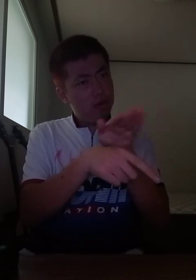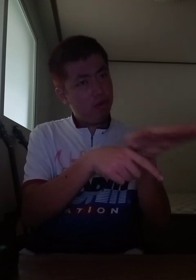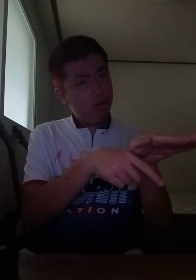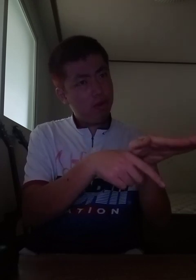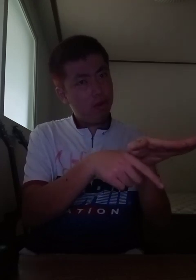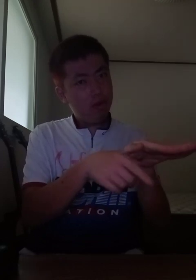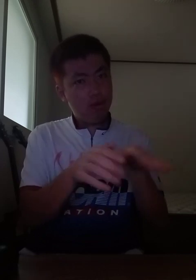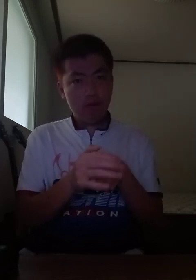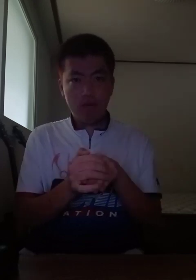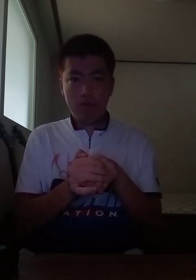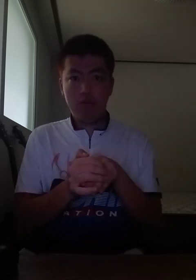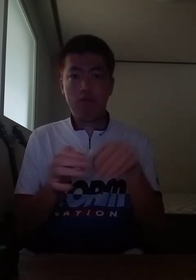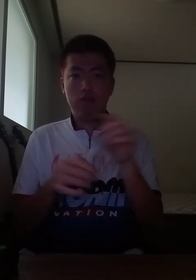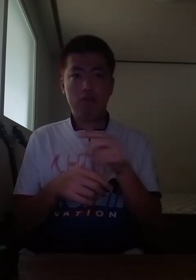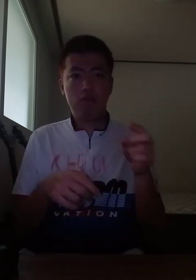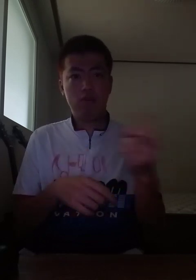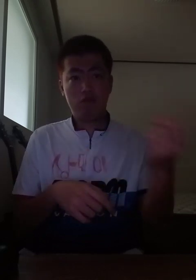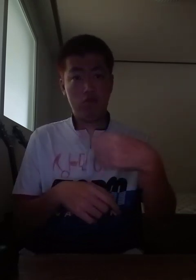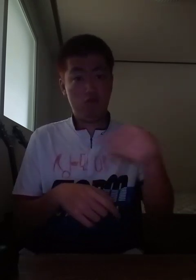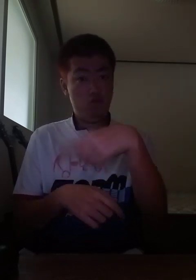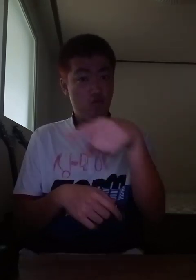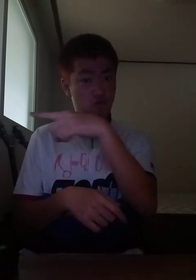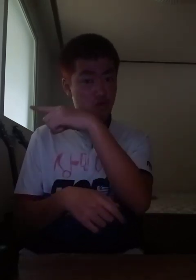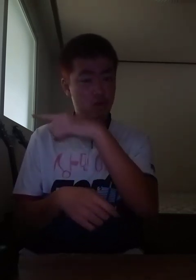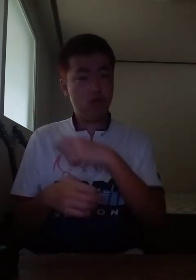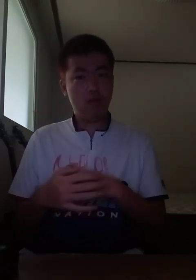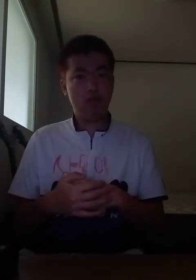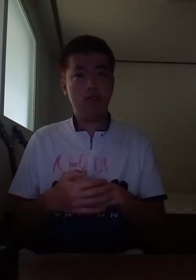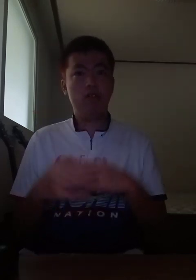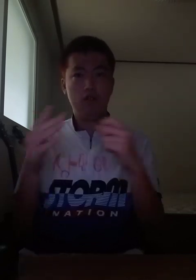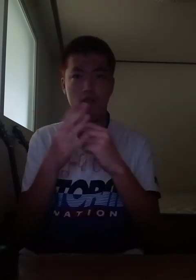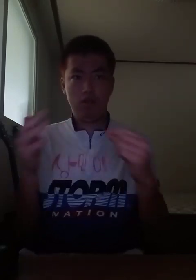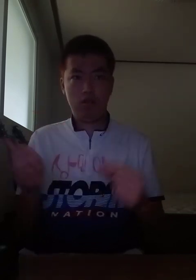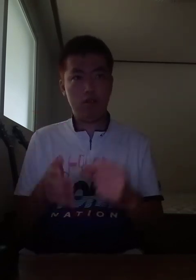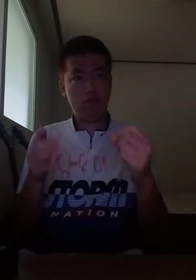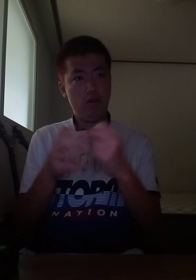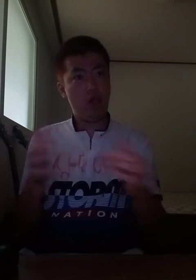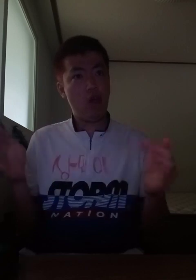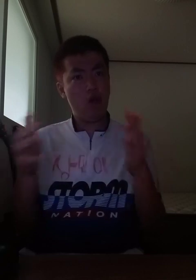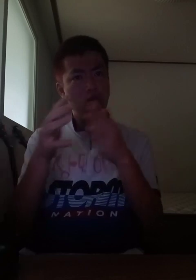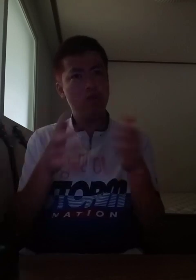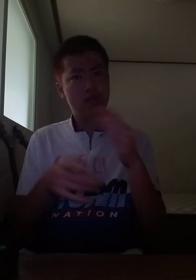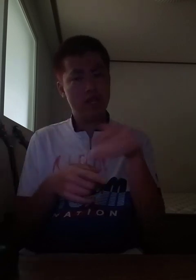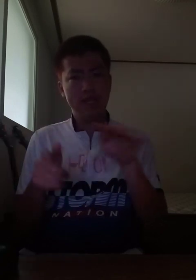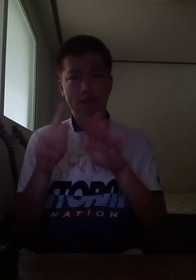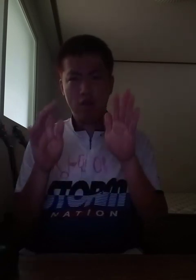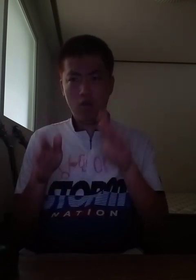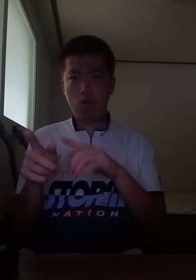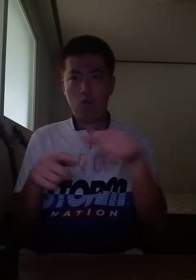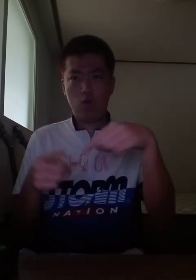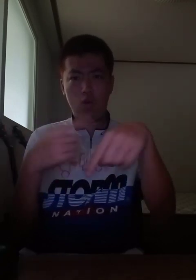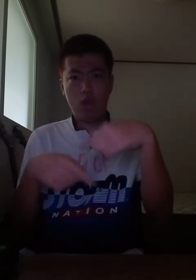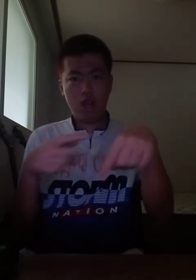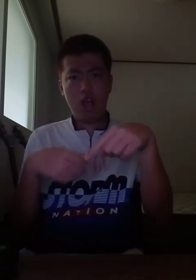향했습니다. 이제부터는 우회전을 합니다. 고가와 지하차도를 지나며 2km 정도를 돌아가느라